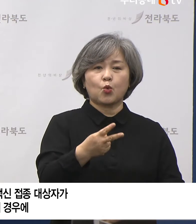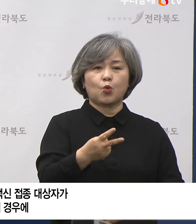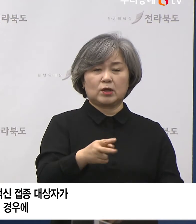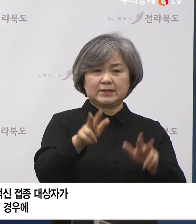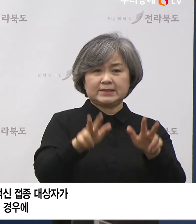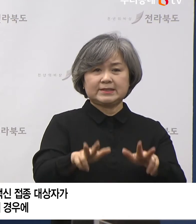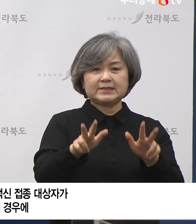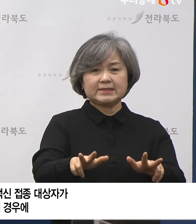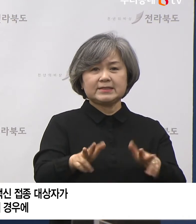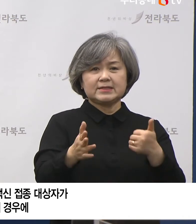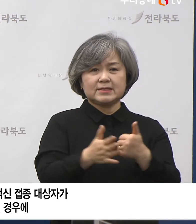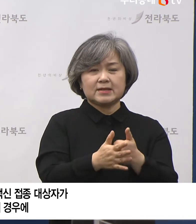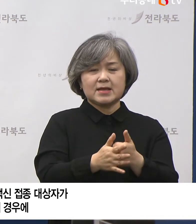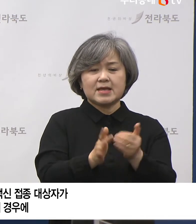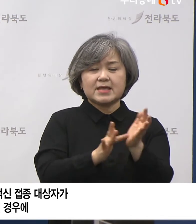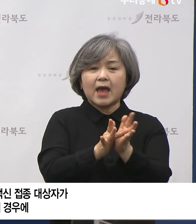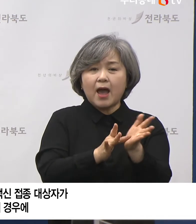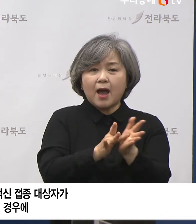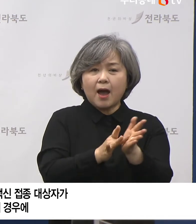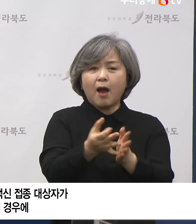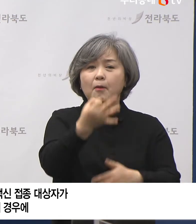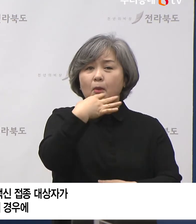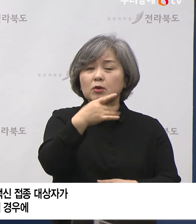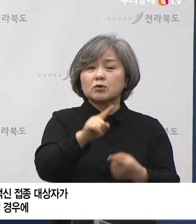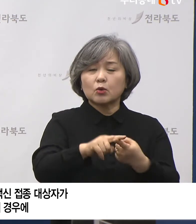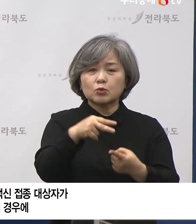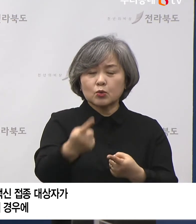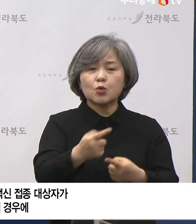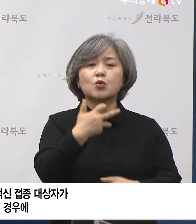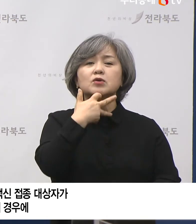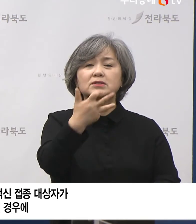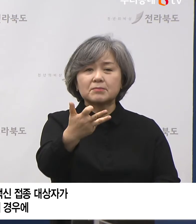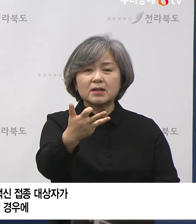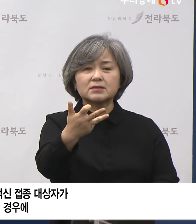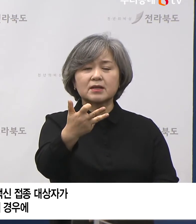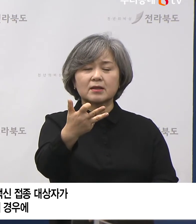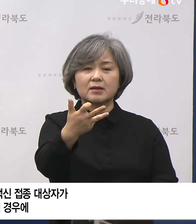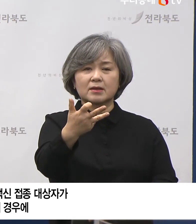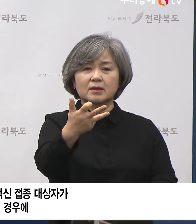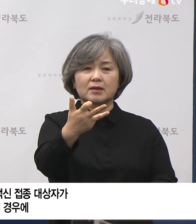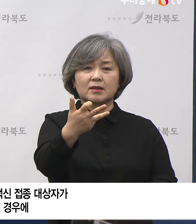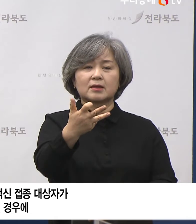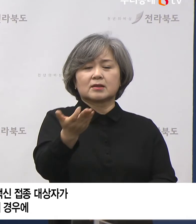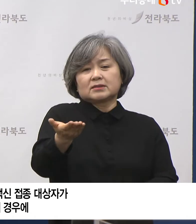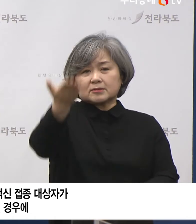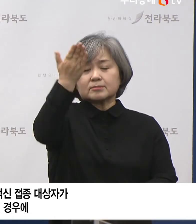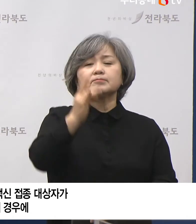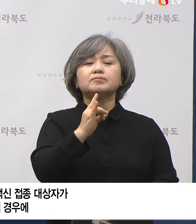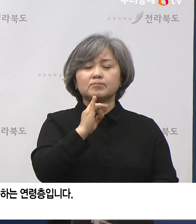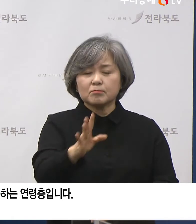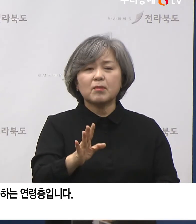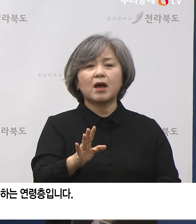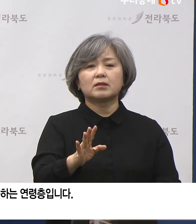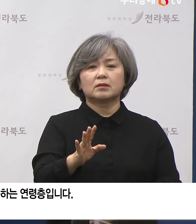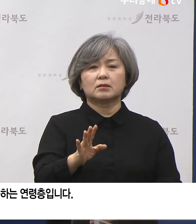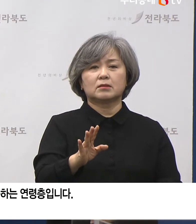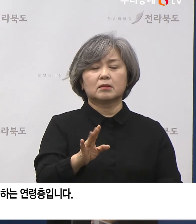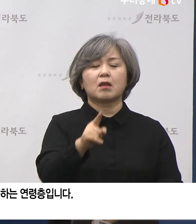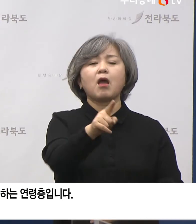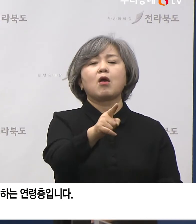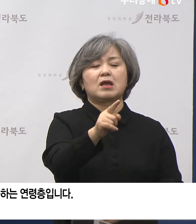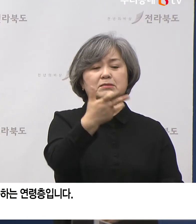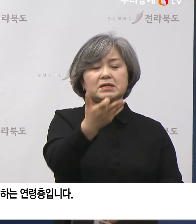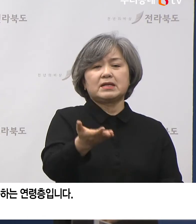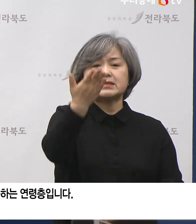현재 경구용 치료제 경우에도 어 18 3 이상의 경우에 적용